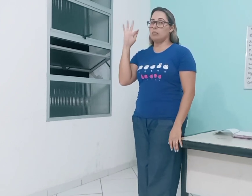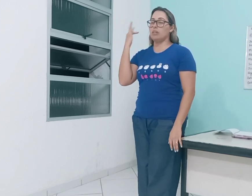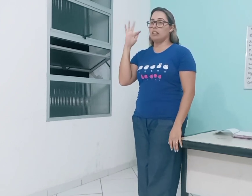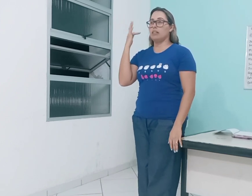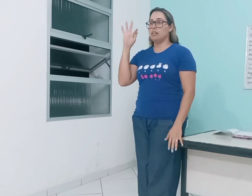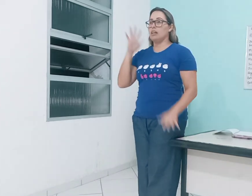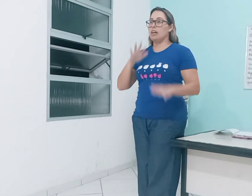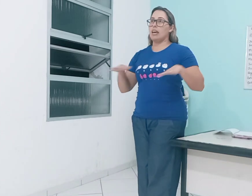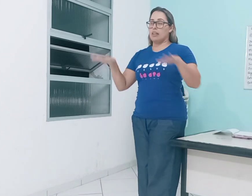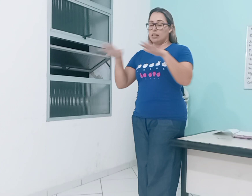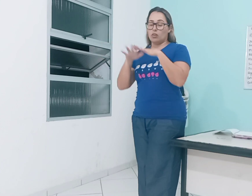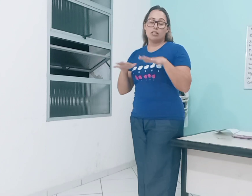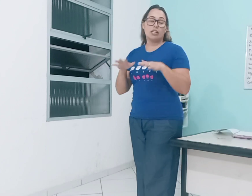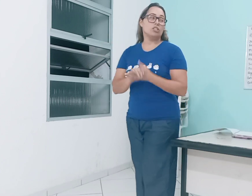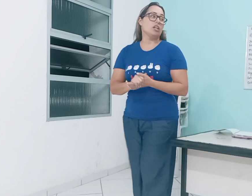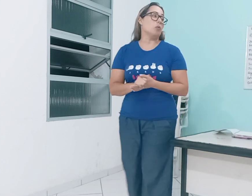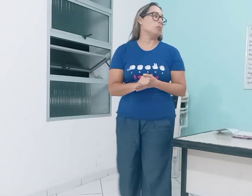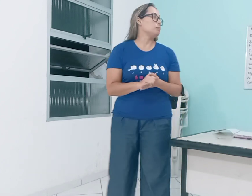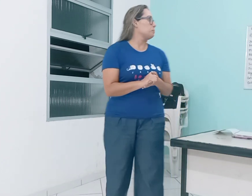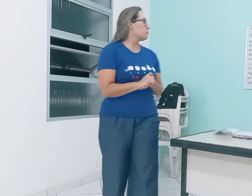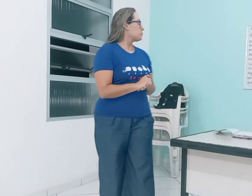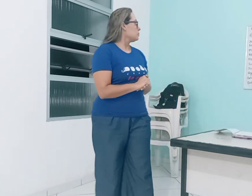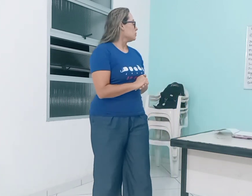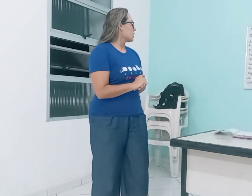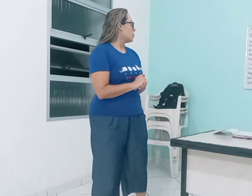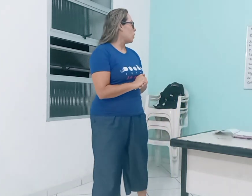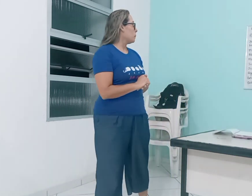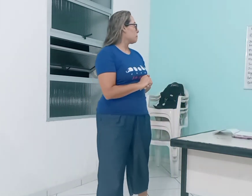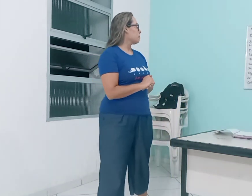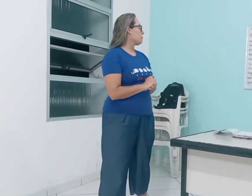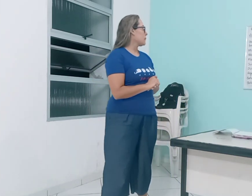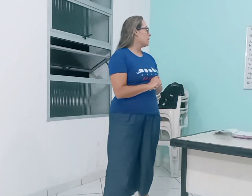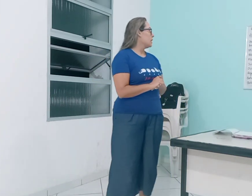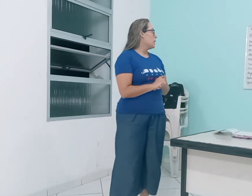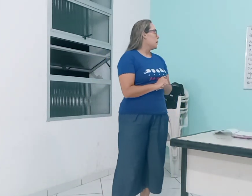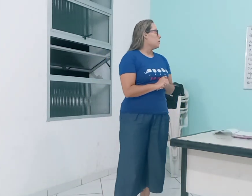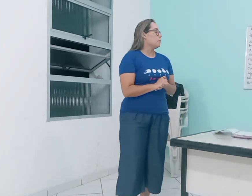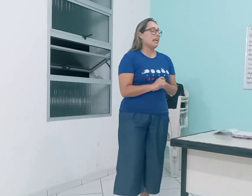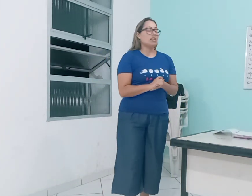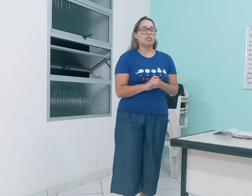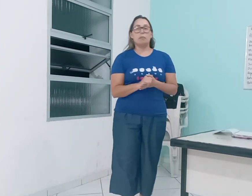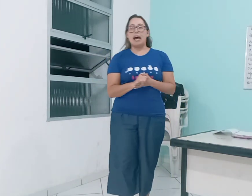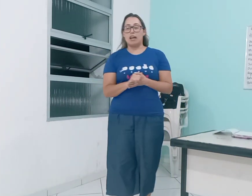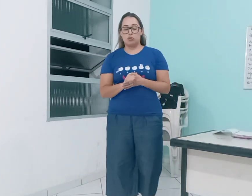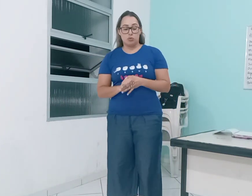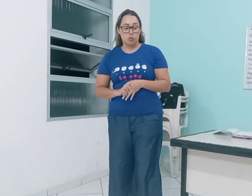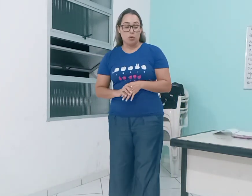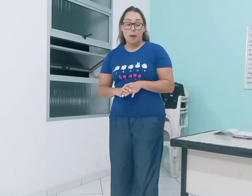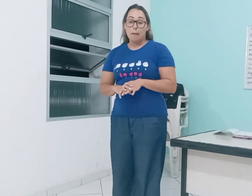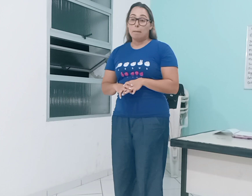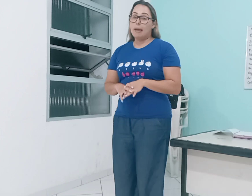Porque é aqui da nossa religião. Tá bom? Mês de março.